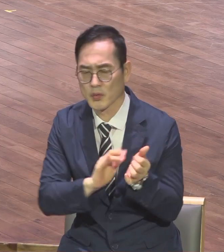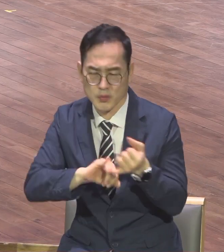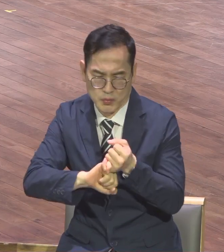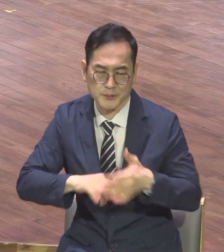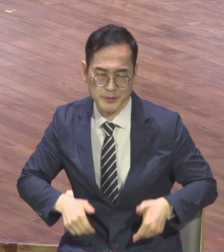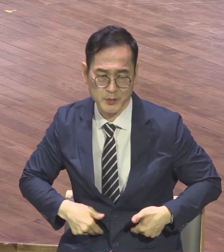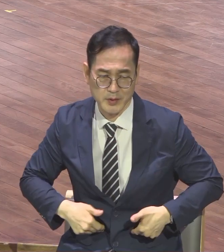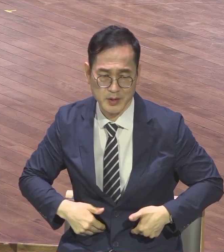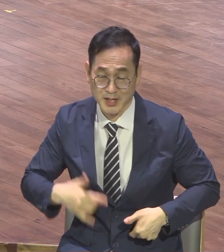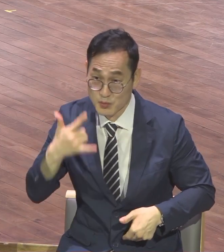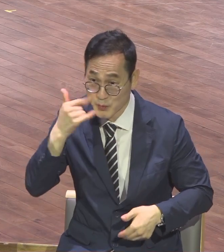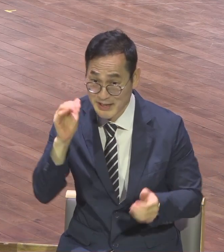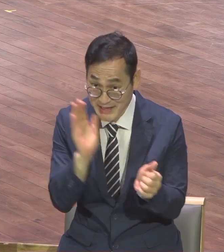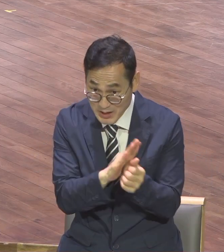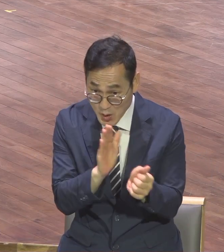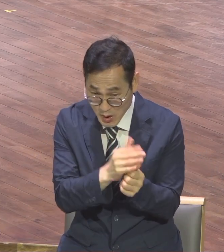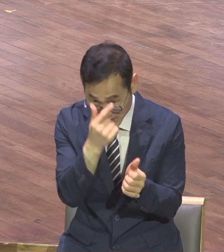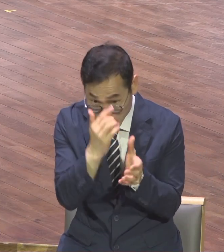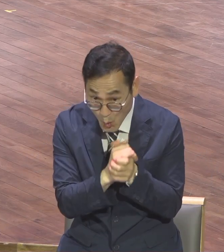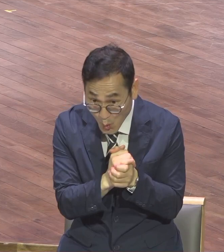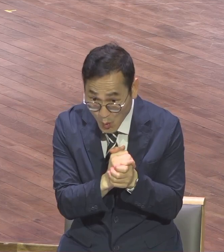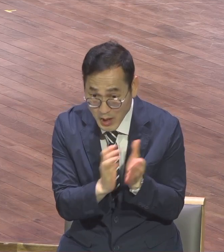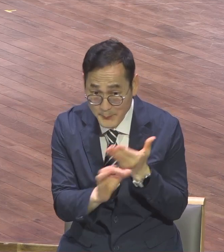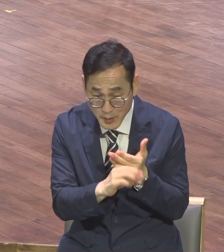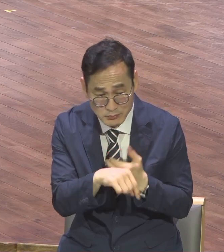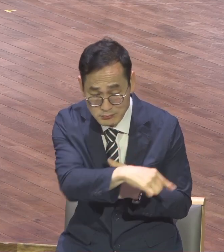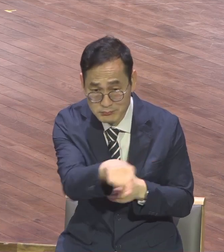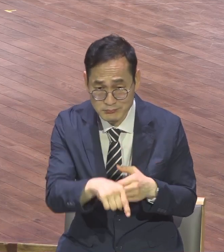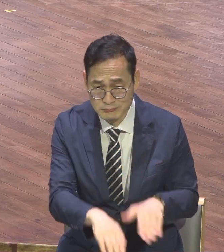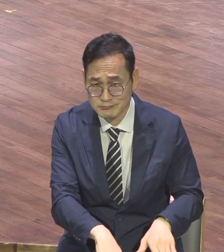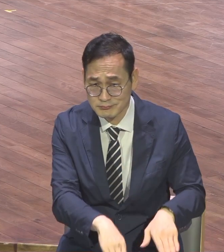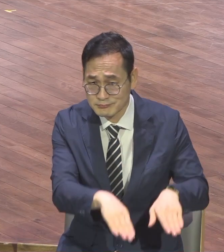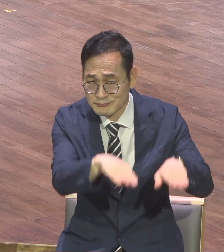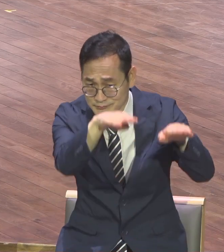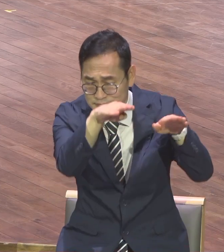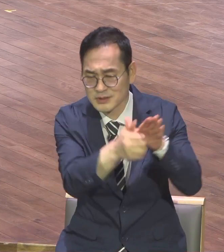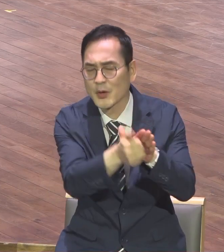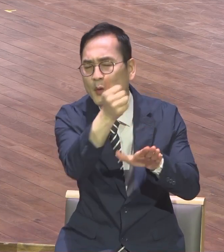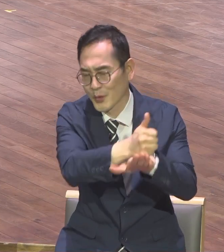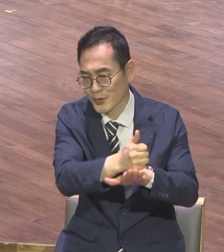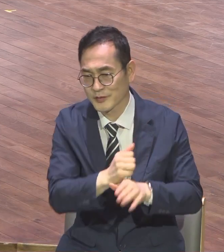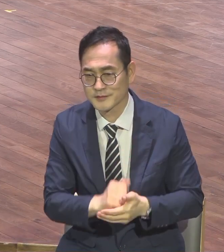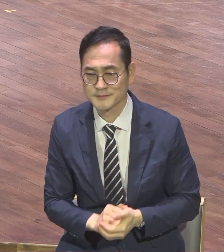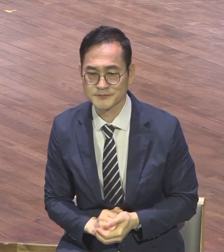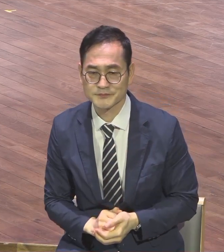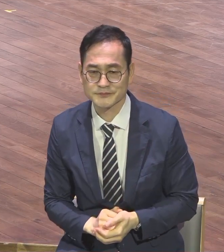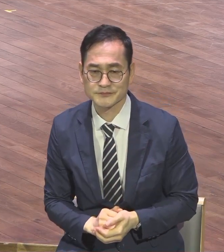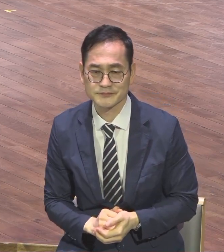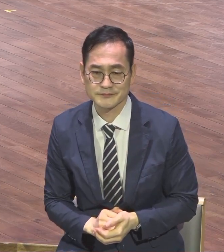아이들은 부모가 기도하는 그 자녀들은 무조건 성공하게 돼 있어요.